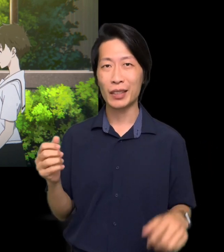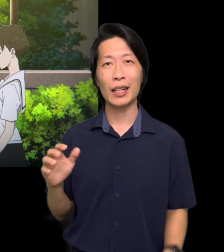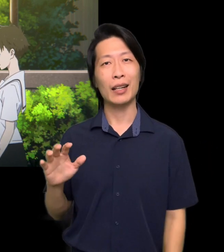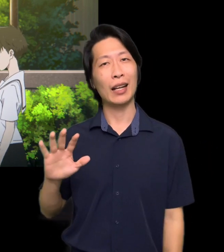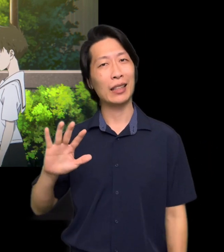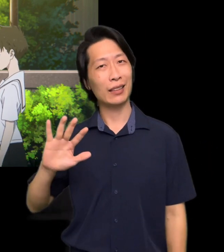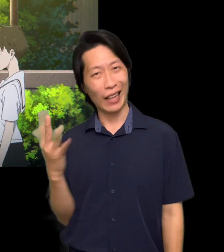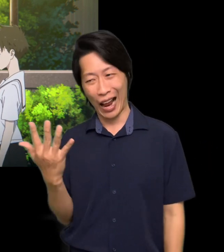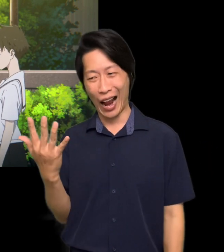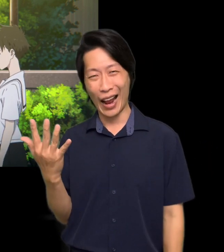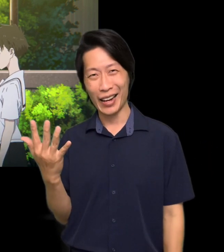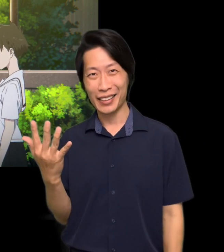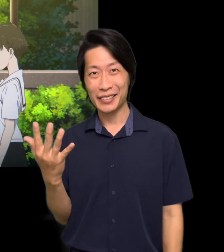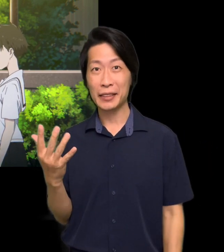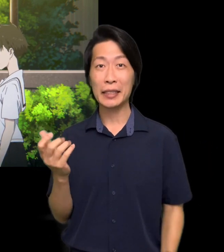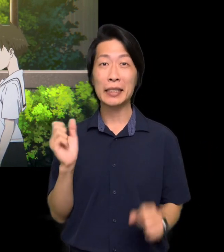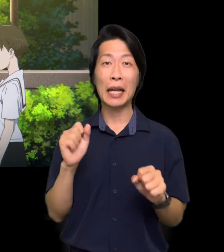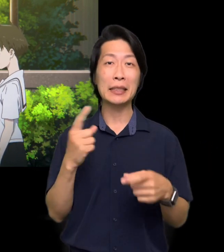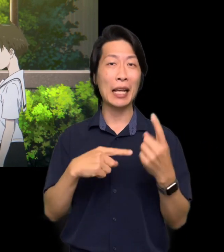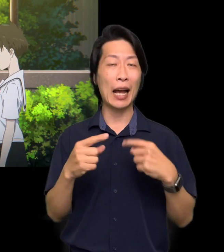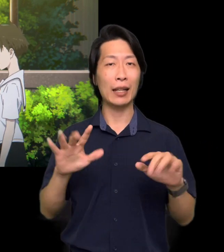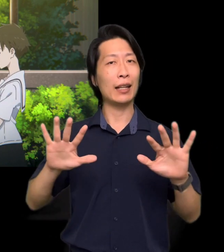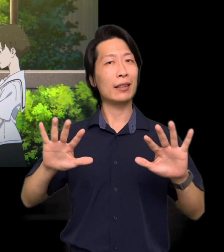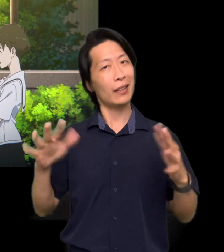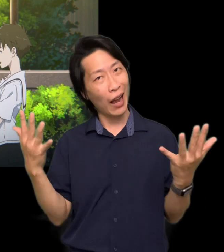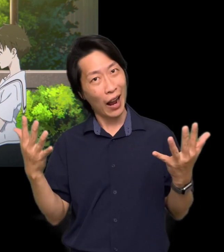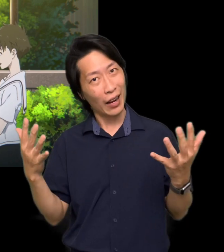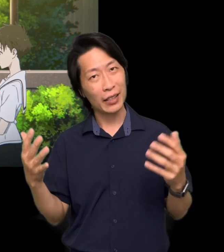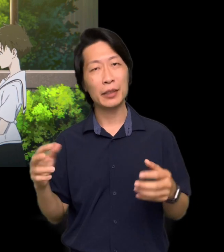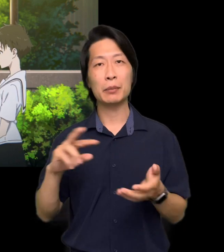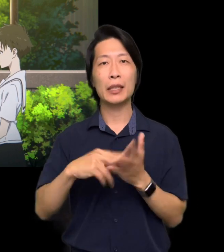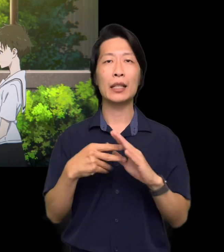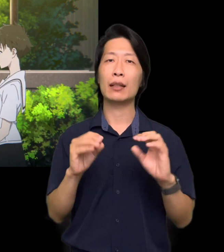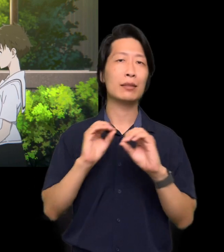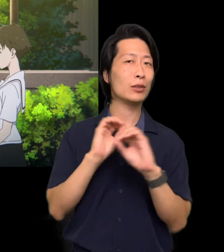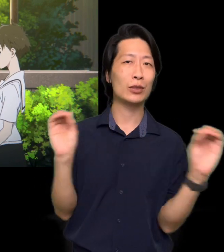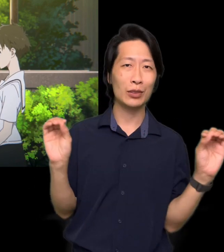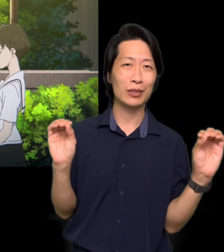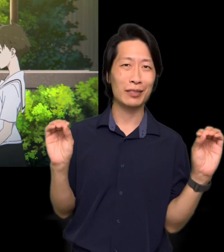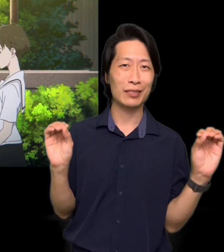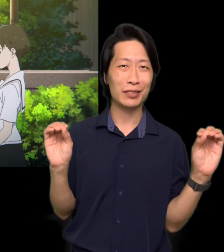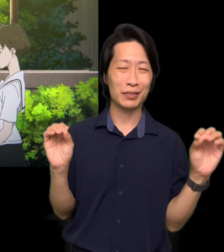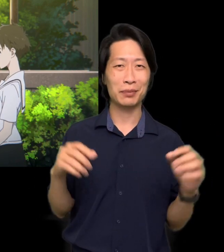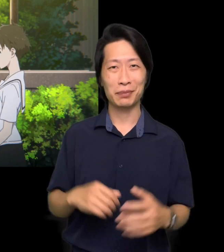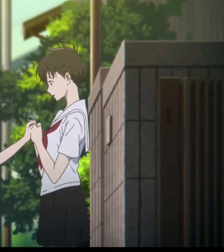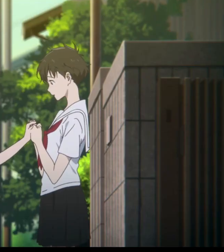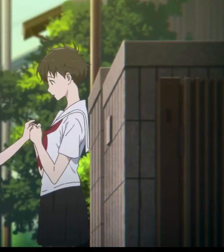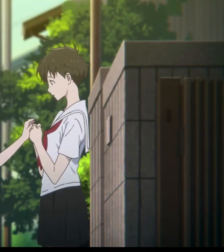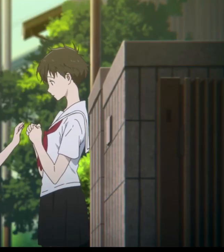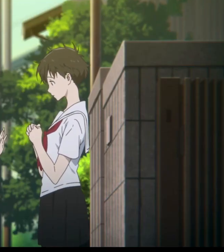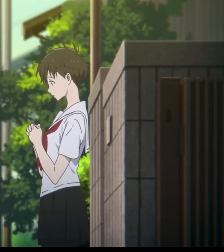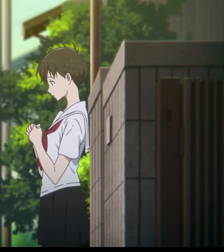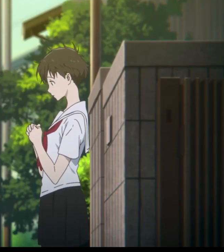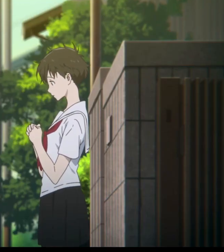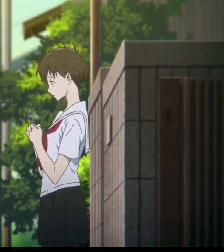ない can be signed like that. And then ASL, it's none.